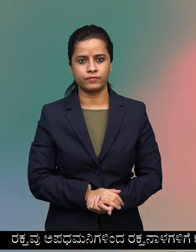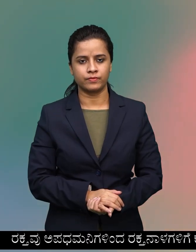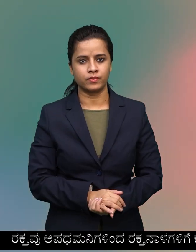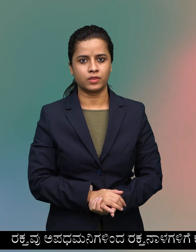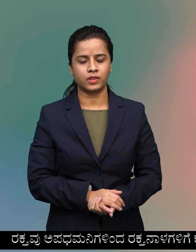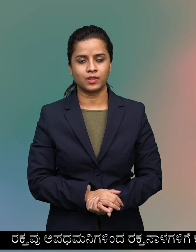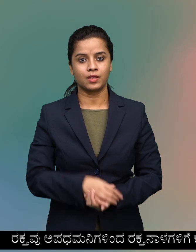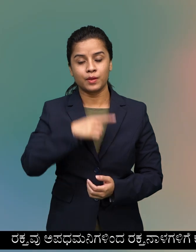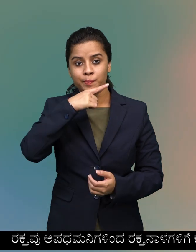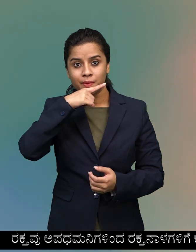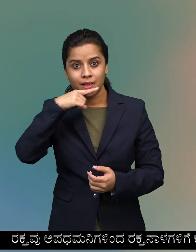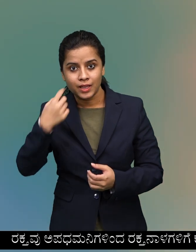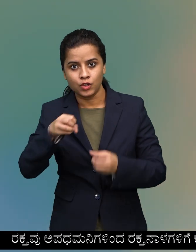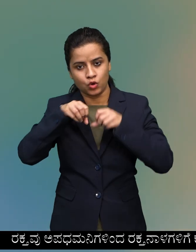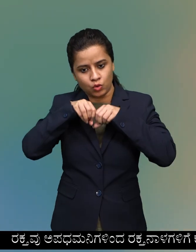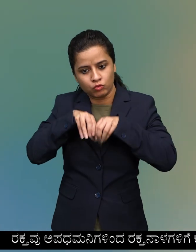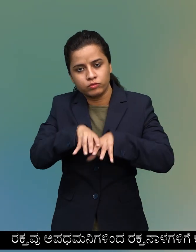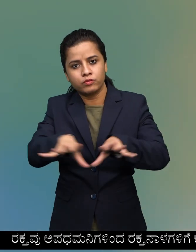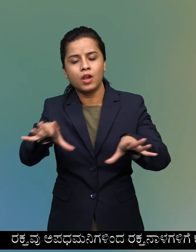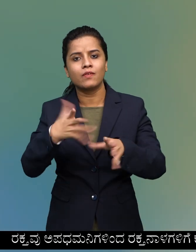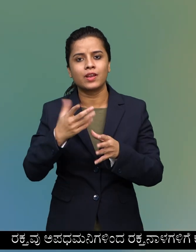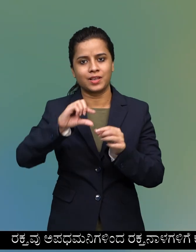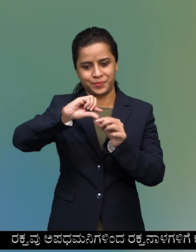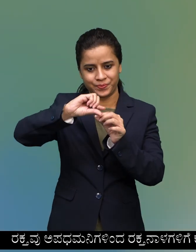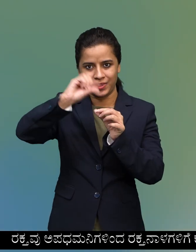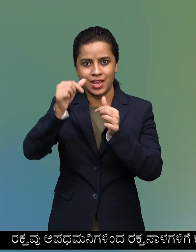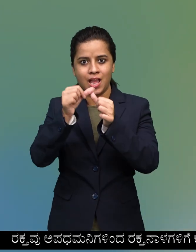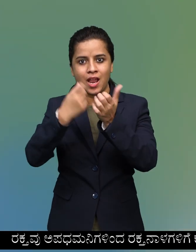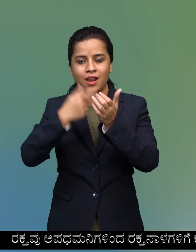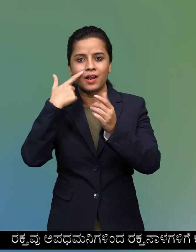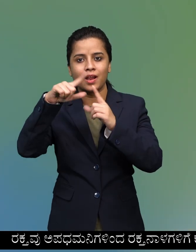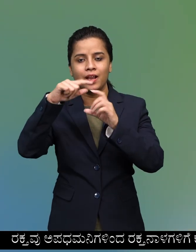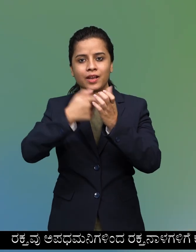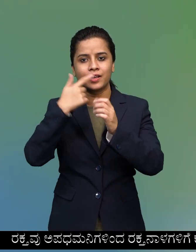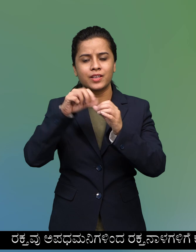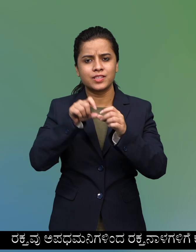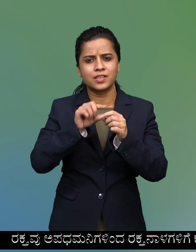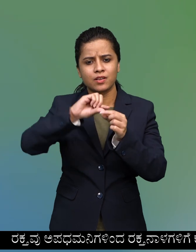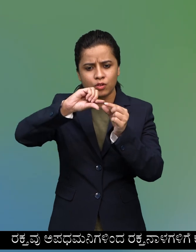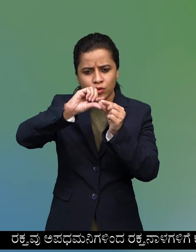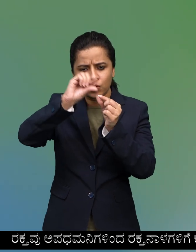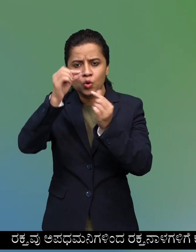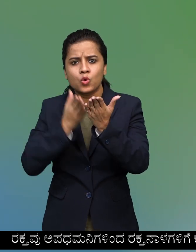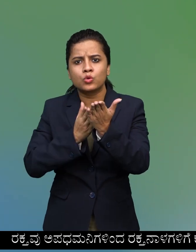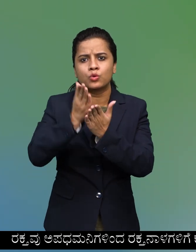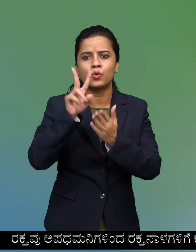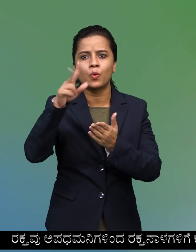ರಕ್ತವು ಅಪಧಮನಿಗಳಿಂದ ರಕ್ತನಾಳಗಳಿಗೆ ಕ್ಯಾಪಿಲರೀಸ್ ಎಂಬ ಸಣ್ಣ ರಕ್ತನಾಳಗಳ ಮೂಲಕ ಹರಿಯುತ್ತದೆ.